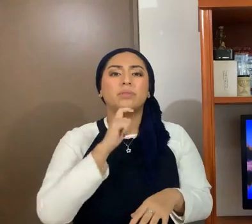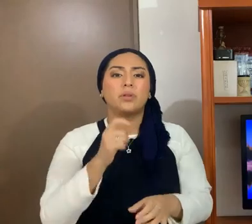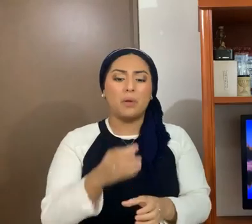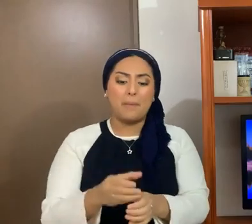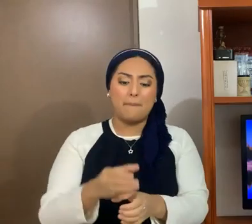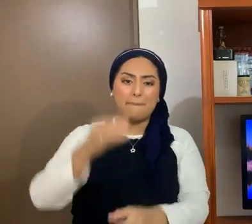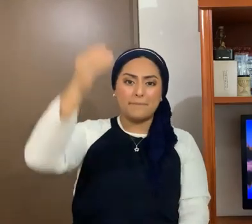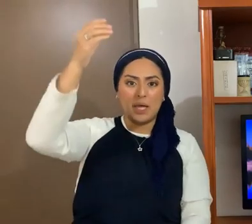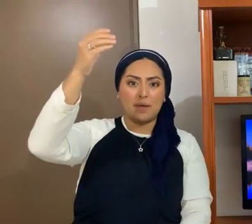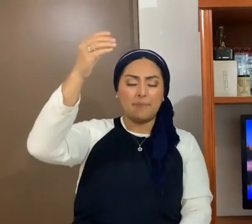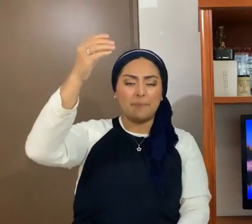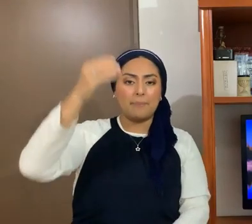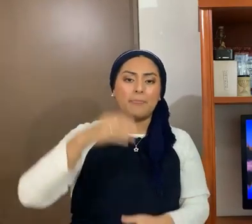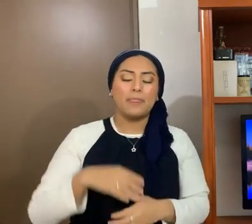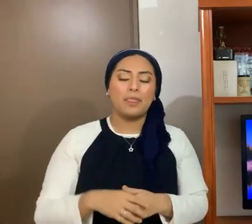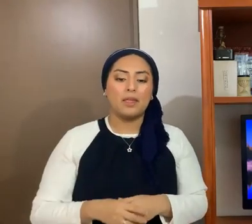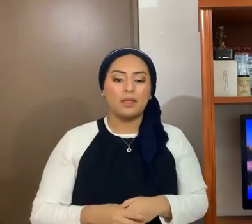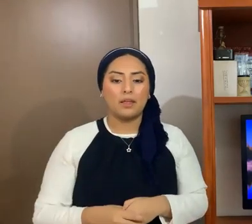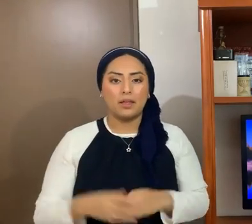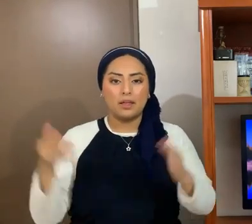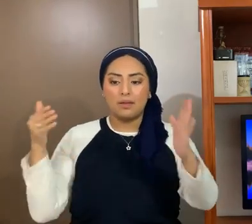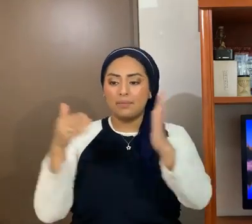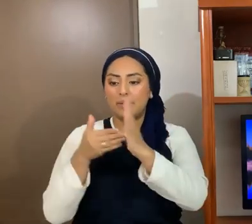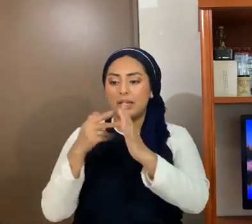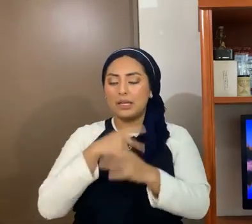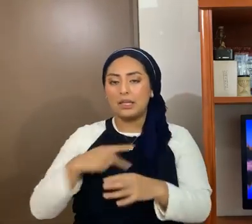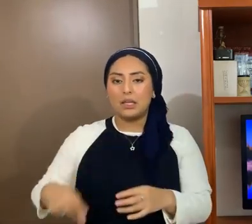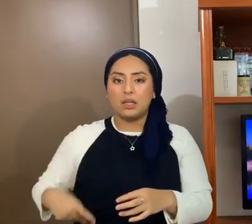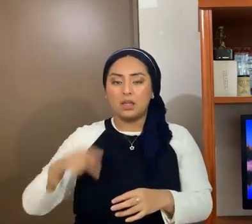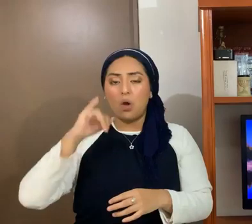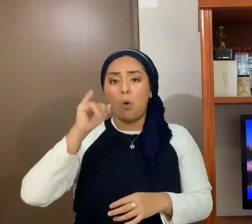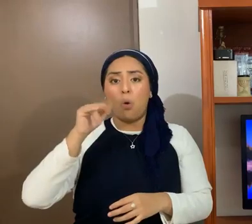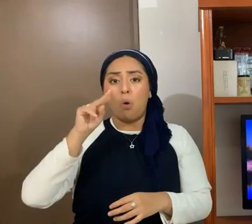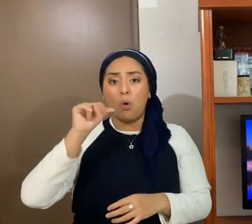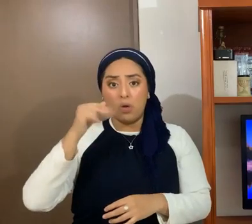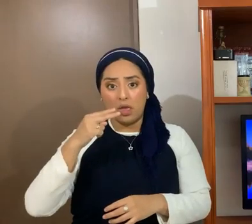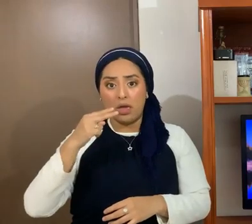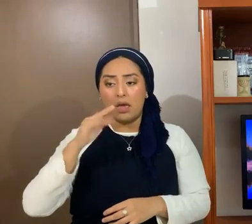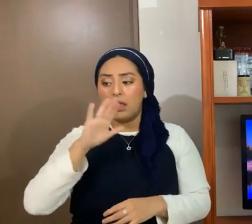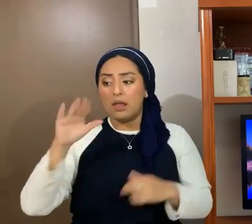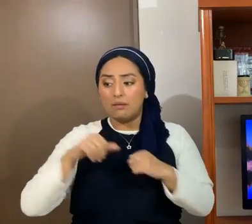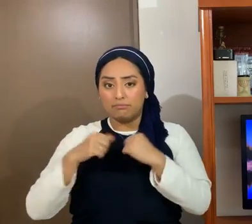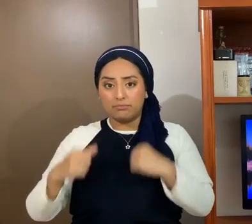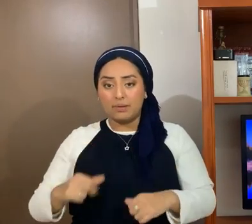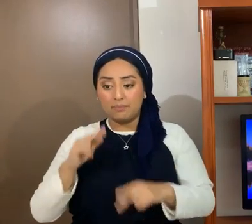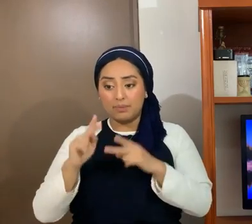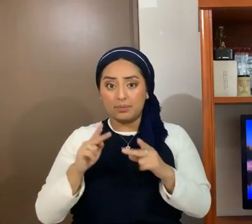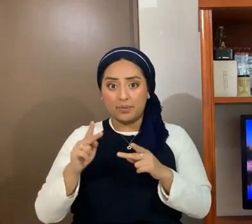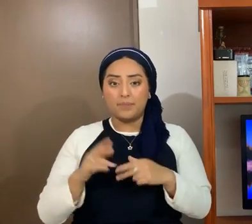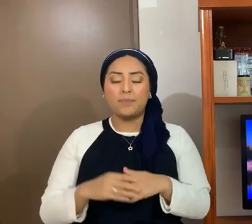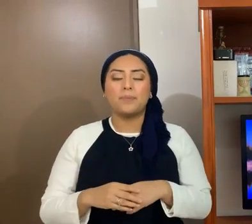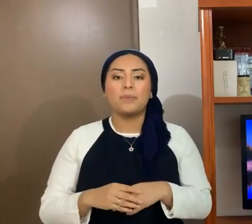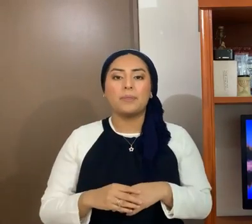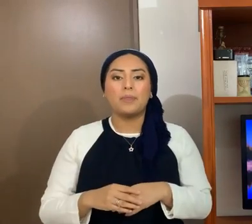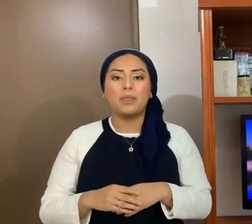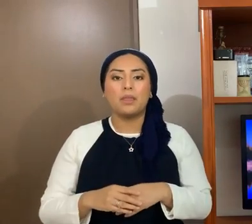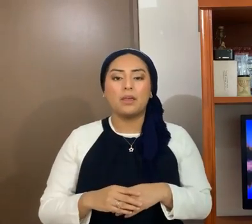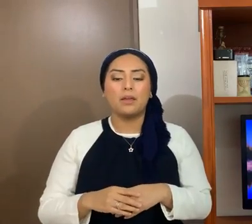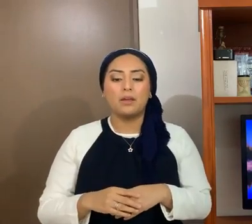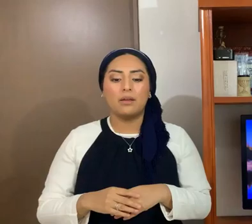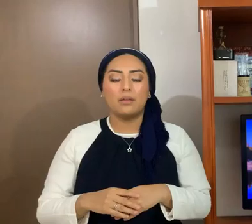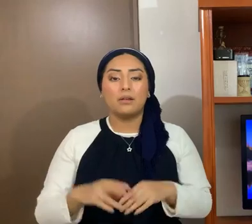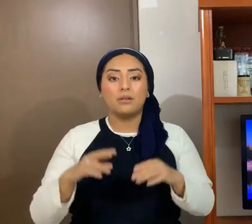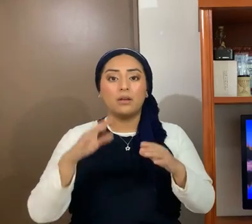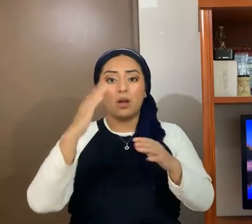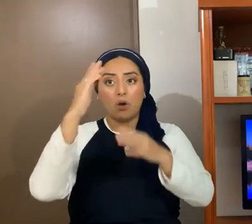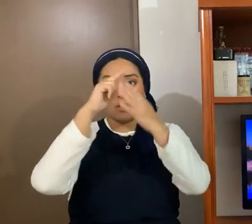como muro de bronce contra toda esta tierra y contra los reyes de Judá, sus príncipes y sus Kohanim y el pueblo de esta tierra. Vamos a dejarlo hasta ahí.